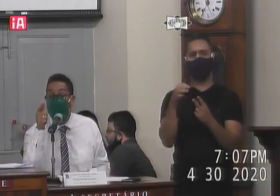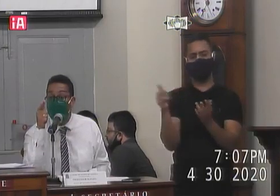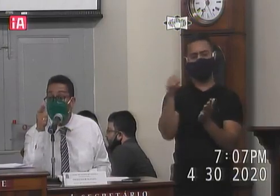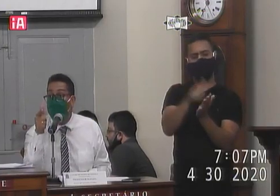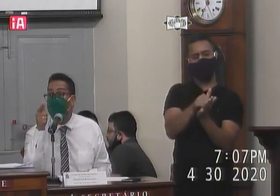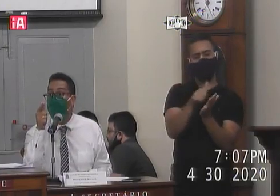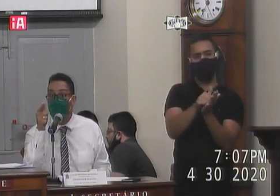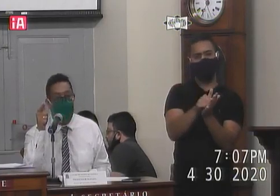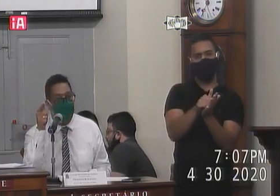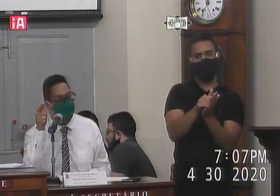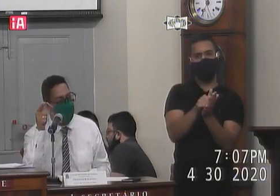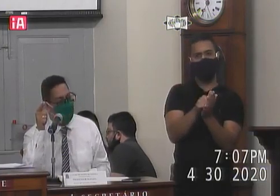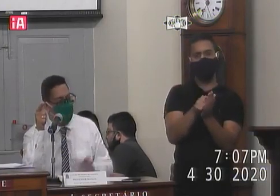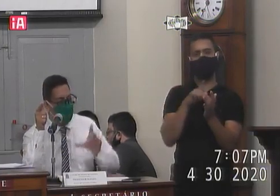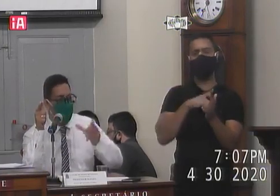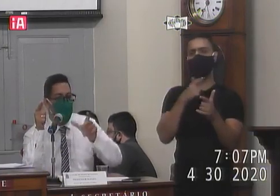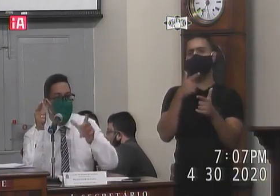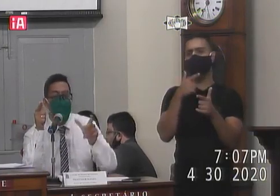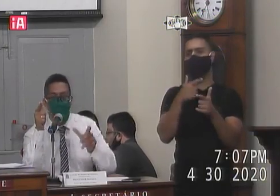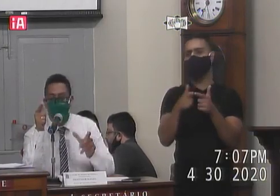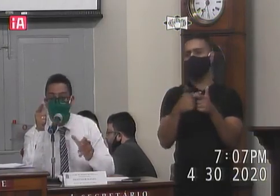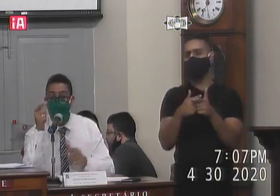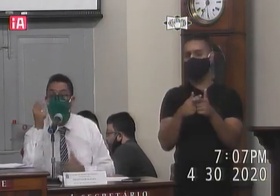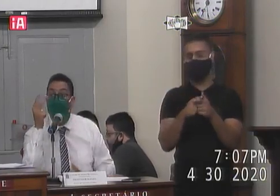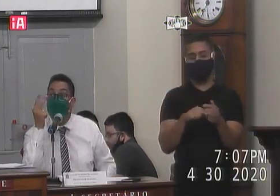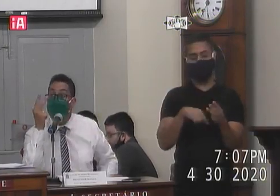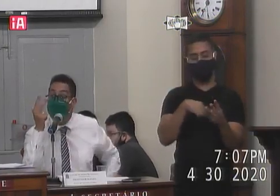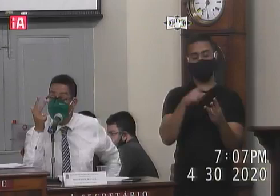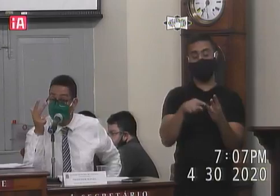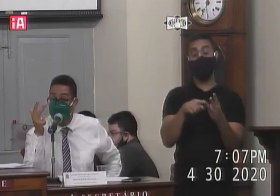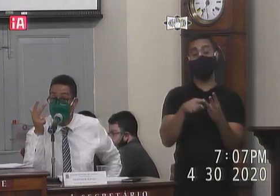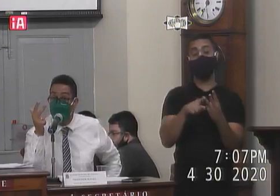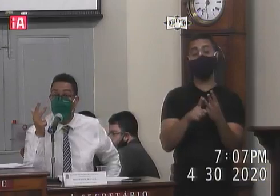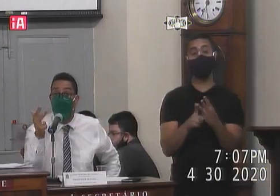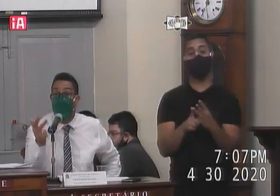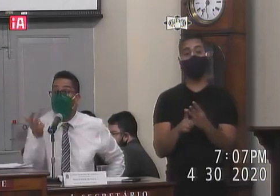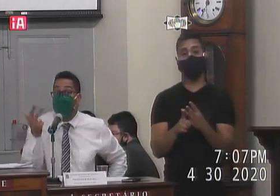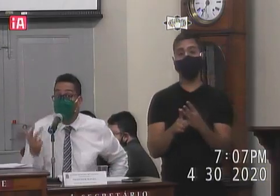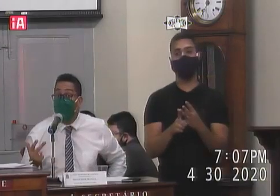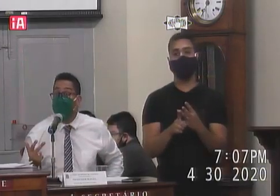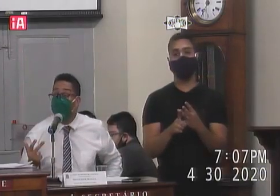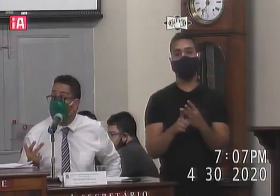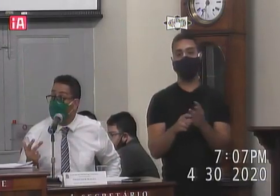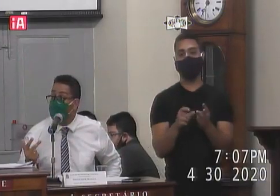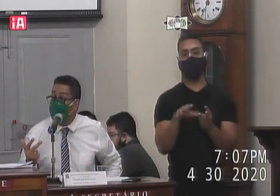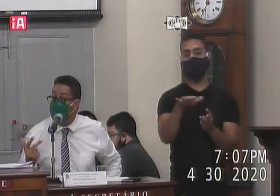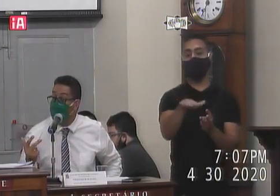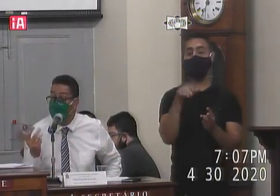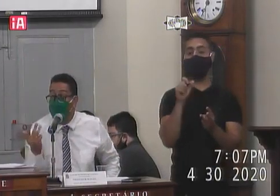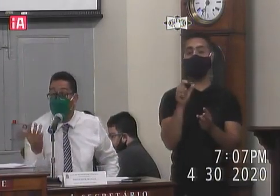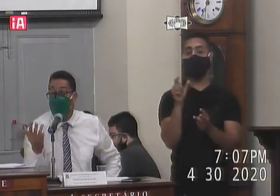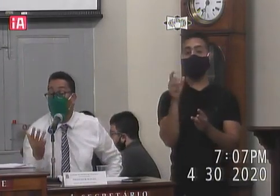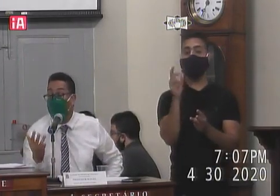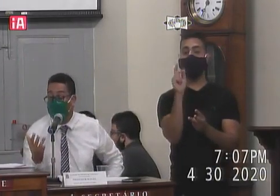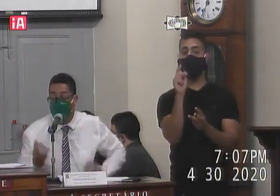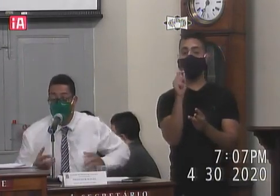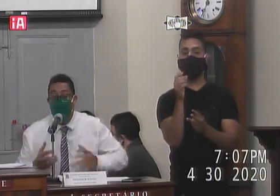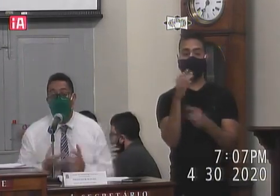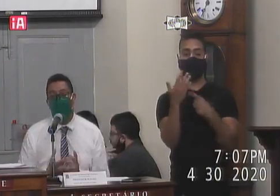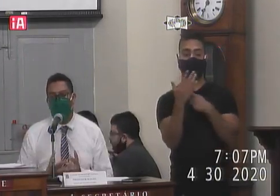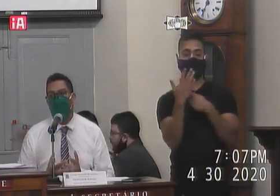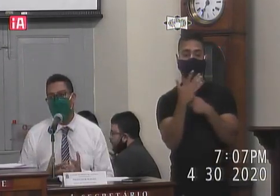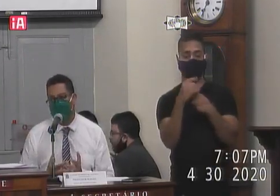Tem, que tem um problema no próprio sistema. Terceiro, a retirada do benefício. E o